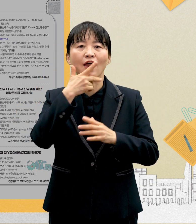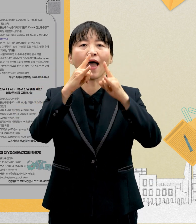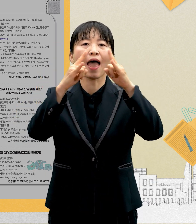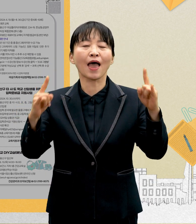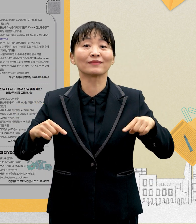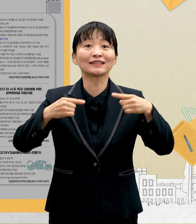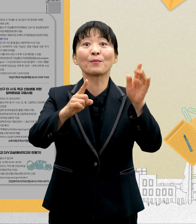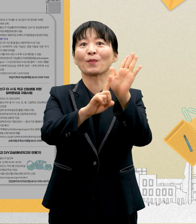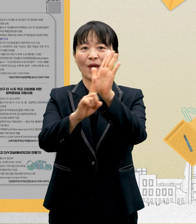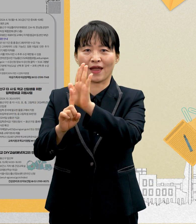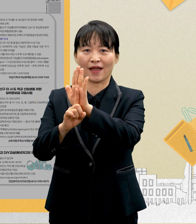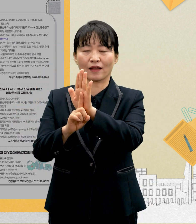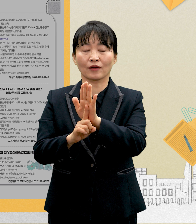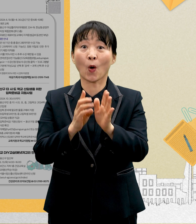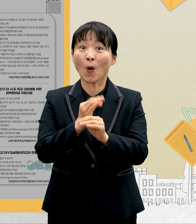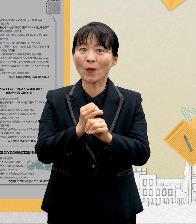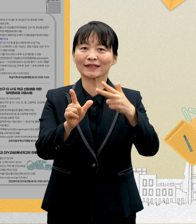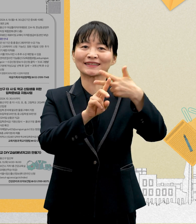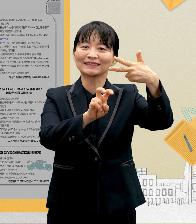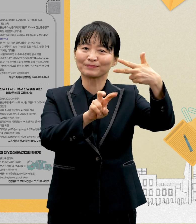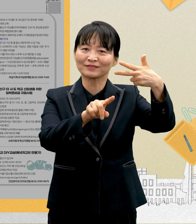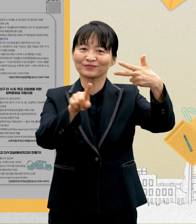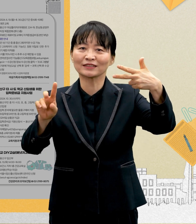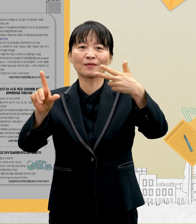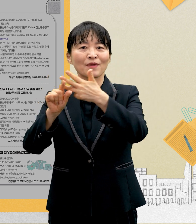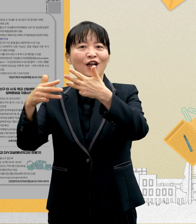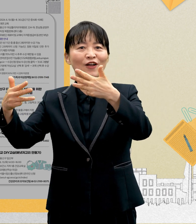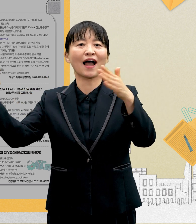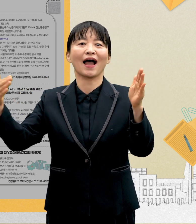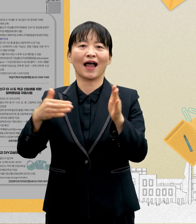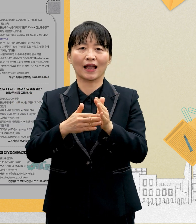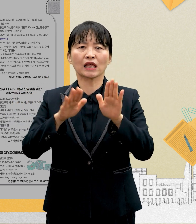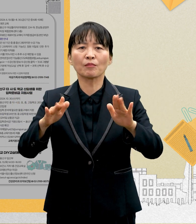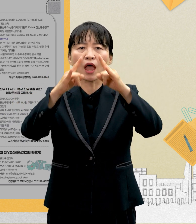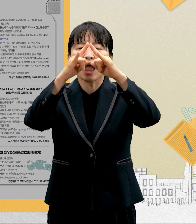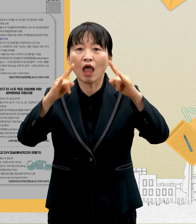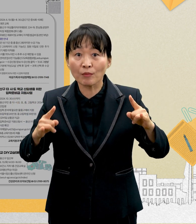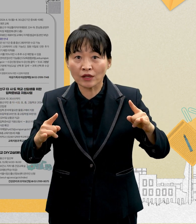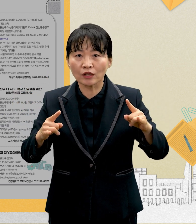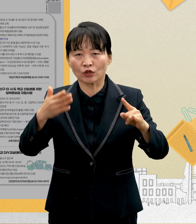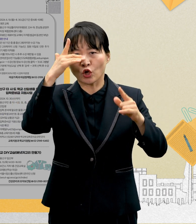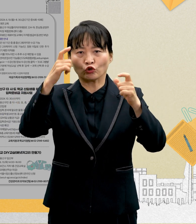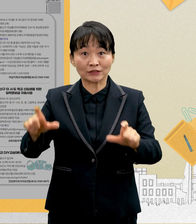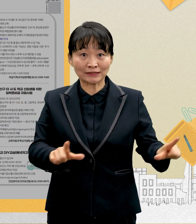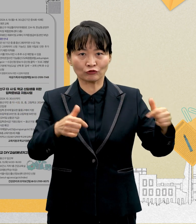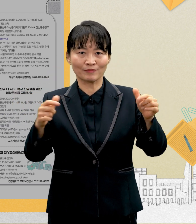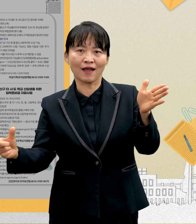7월 22일부터 8월 9일까지 진행되는 이번 캠프는 주민등록이 용산구로 되어 있는 초등학생이면 신청할 수